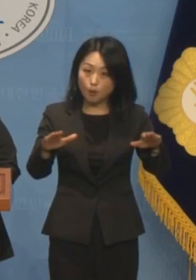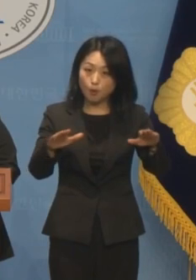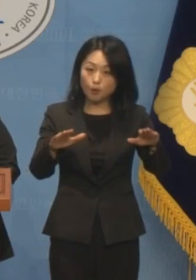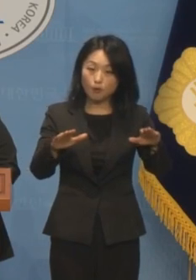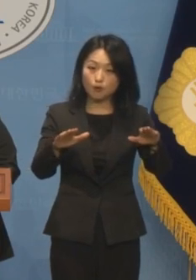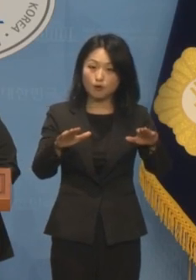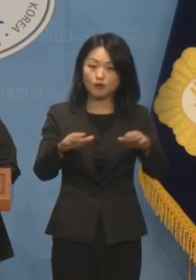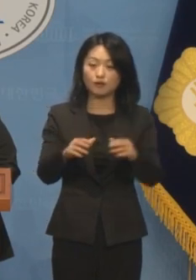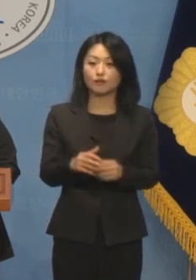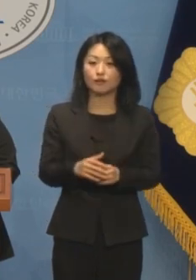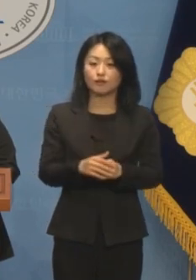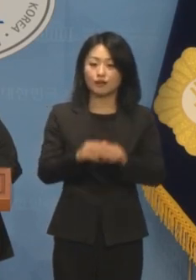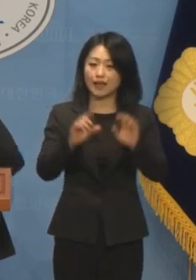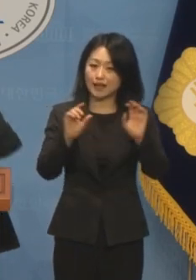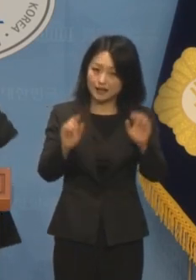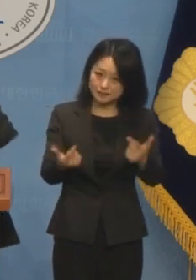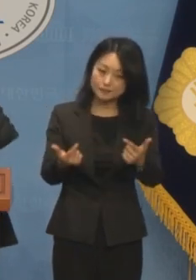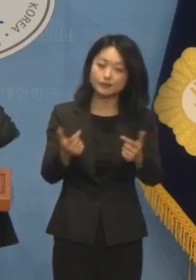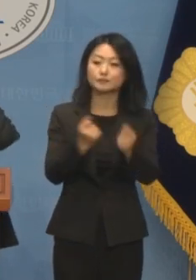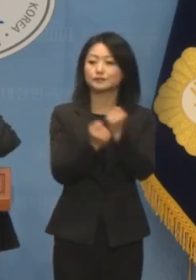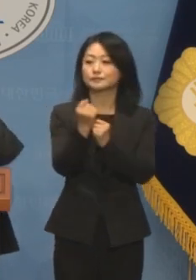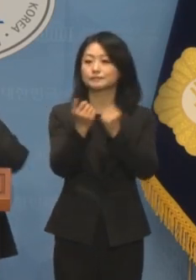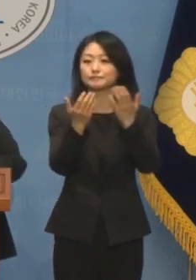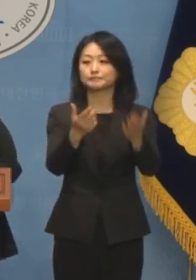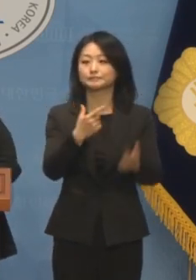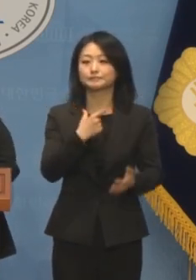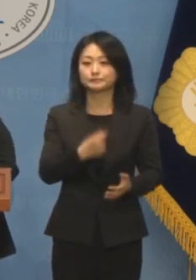것이 아닙니다.